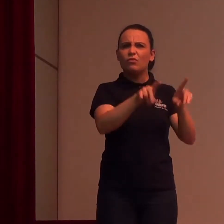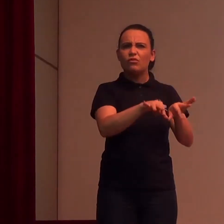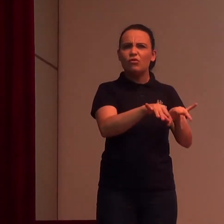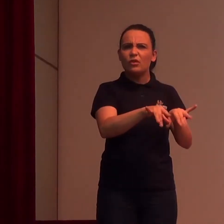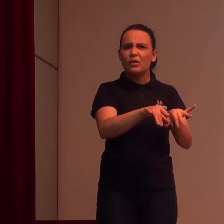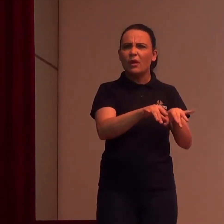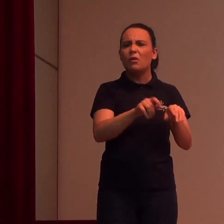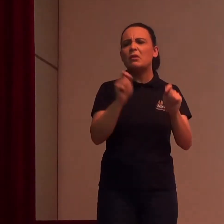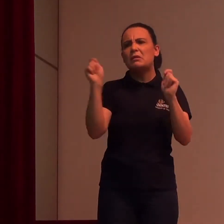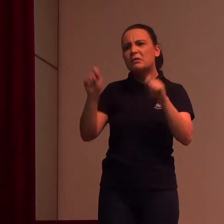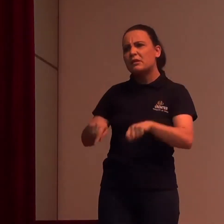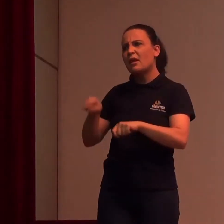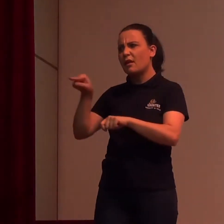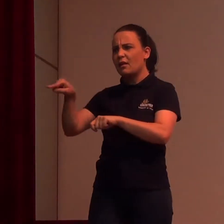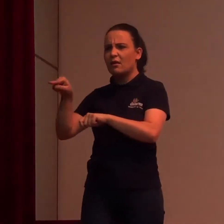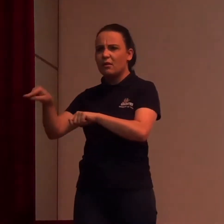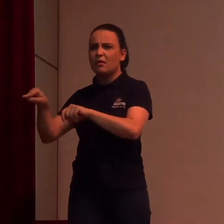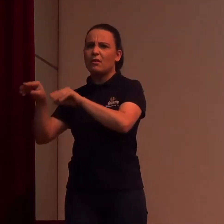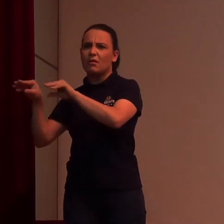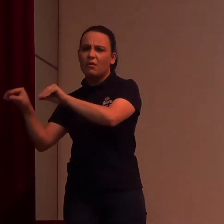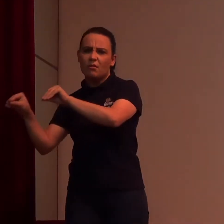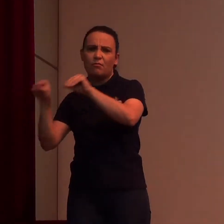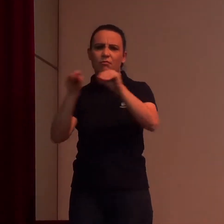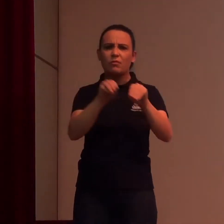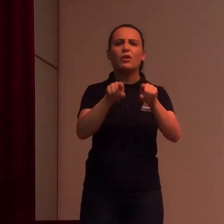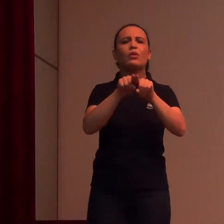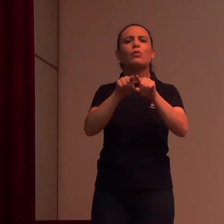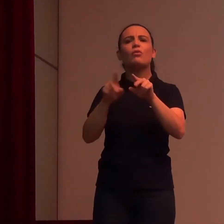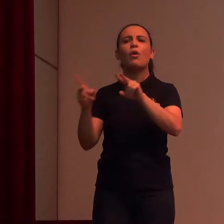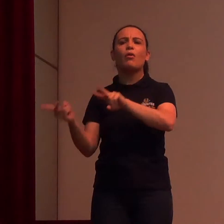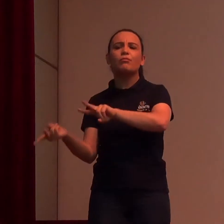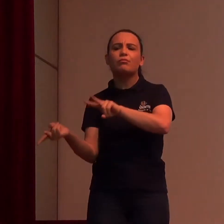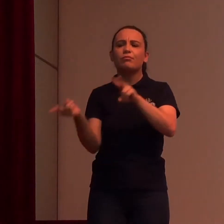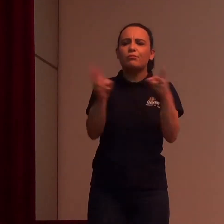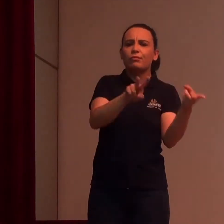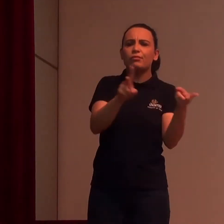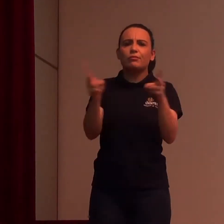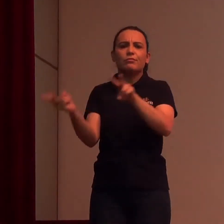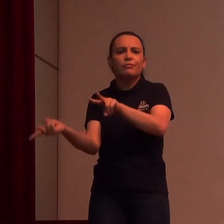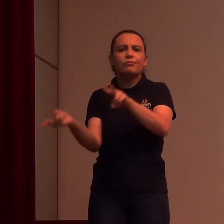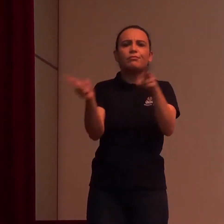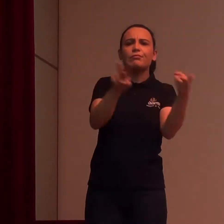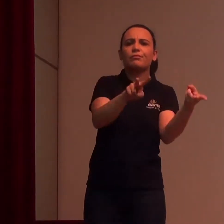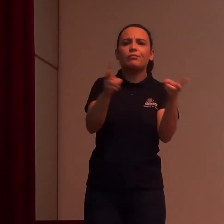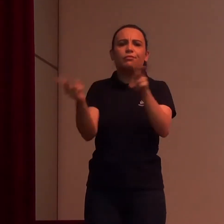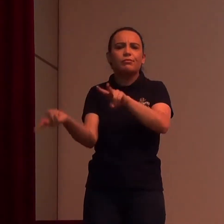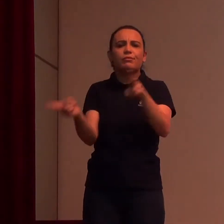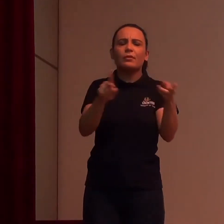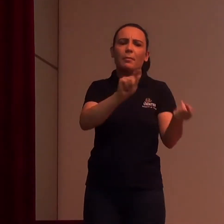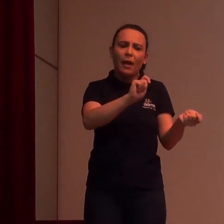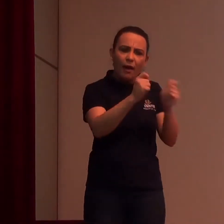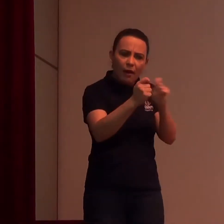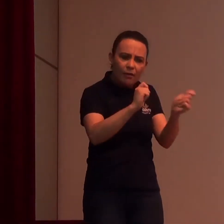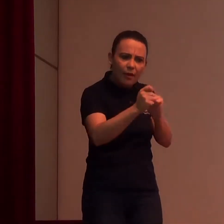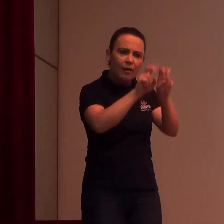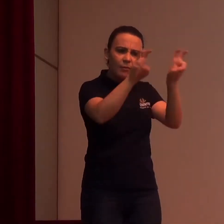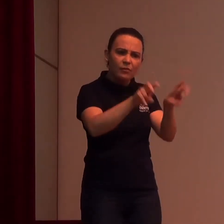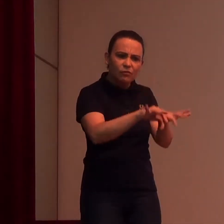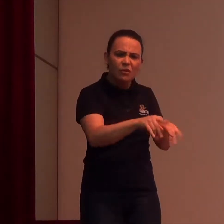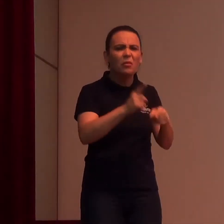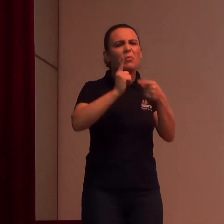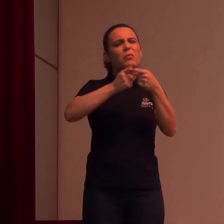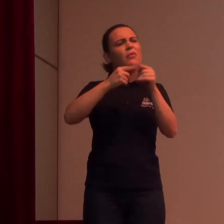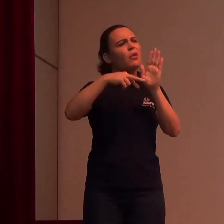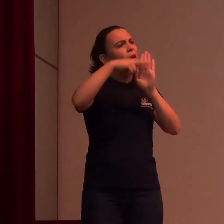Essa seria a minha pergunta. Por que que isso acontece? Porque, qual é o critério, essa terceira, qual o critério